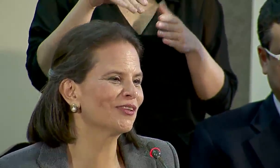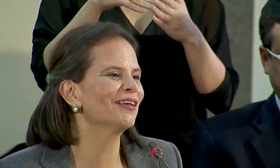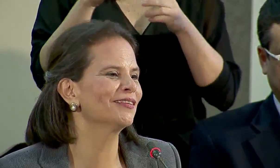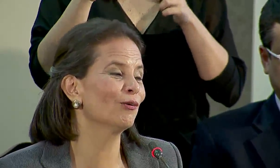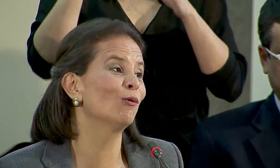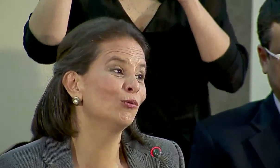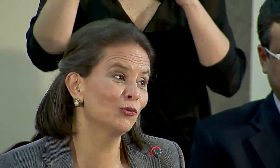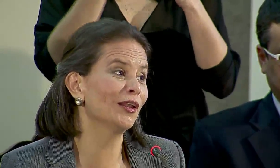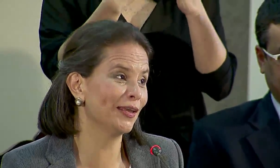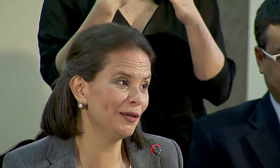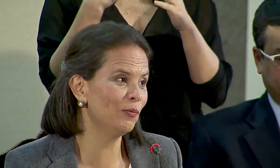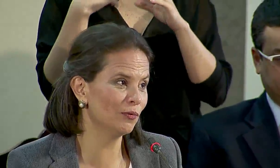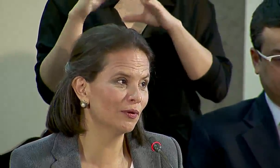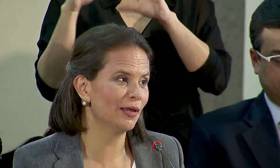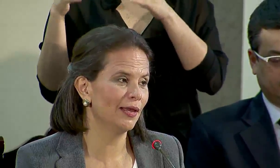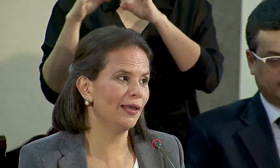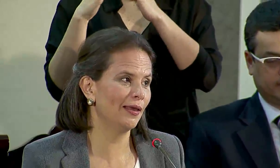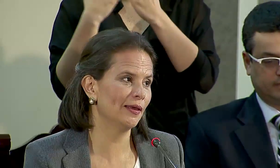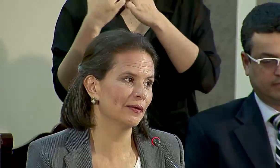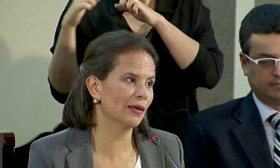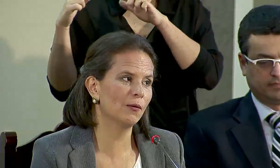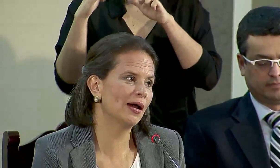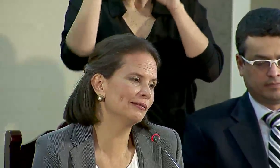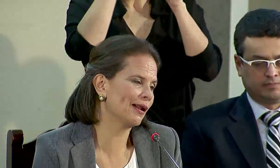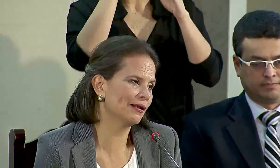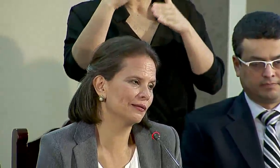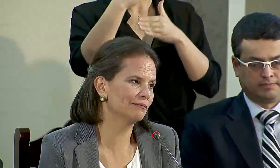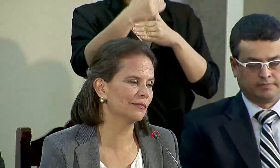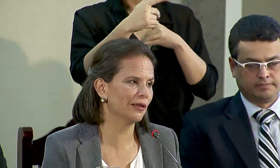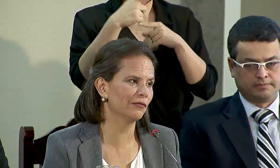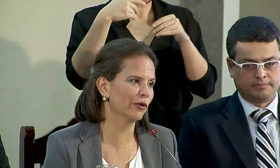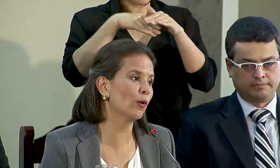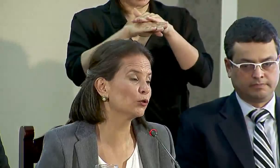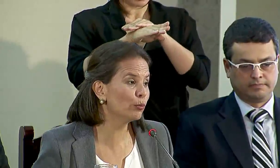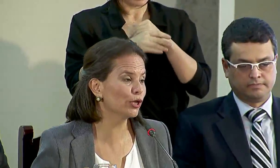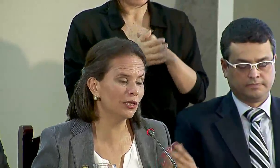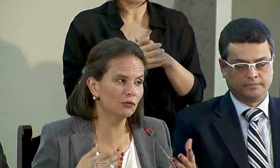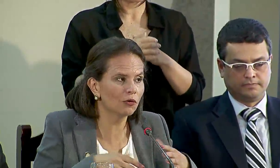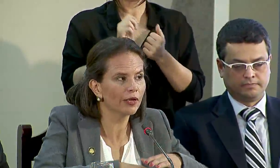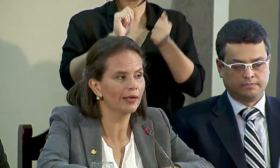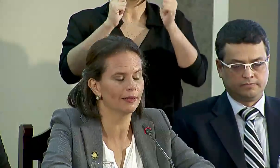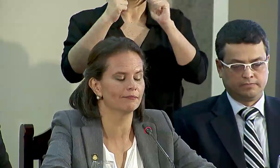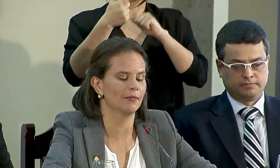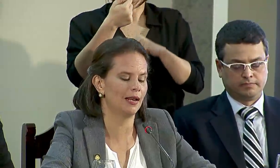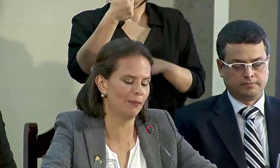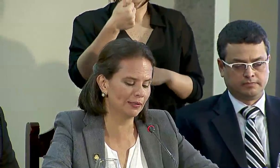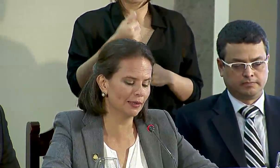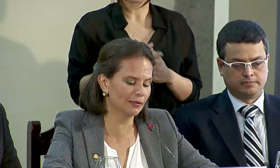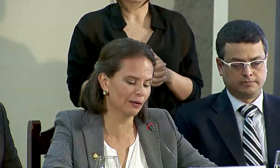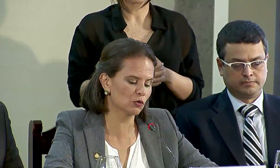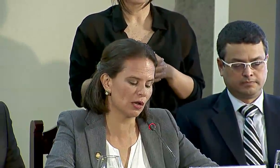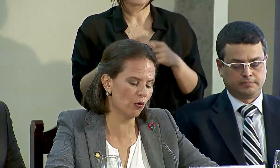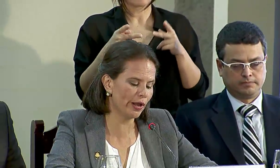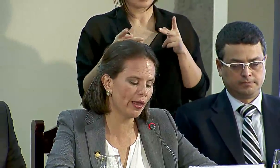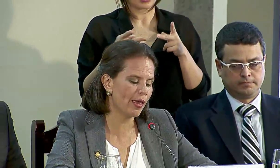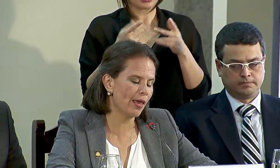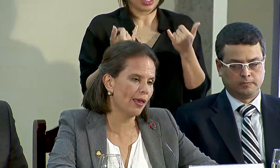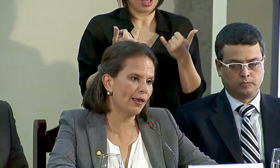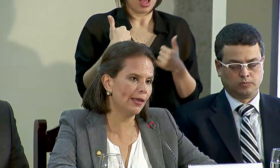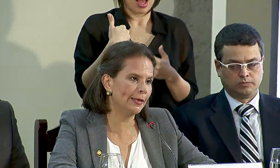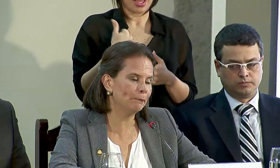compartir con ustedes el conjunto del equipo que va a entrar renovando un poquitito la planta que tenemos